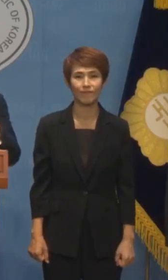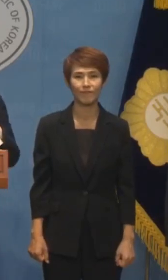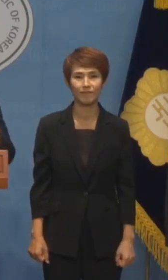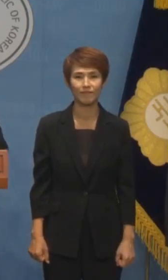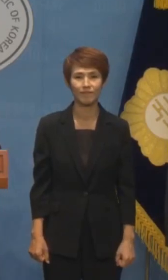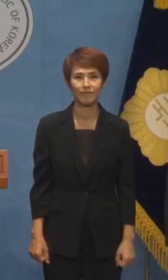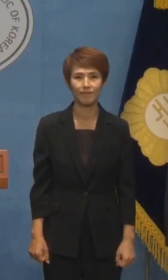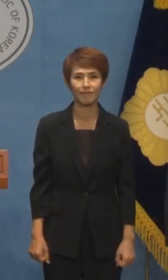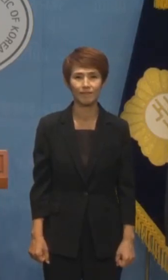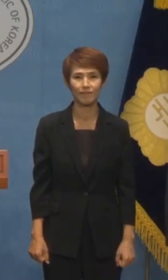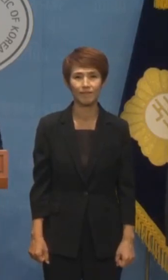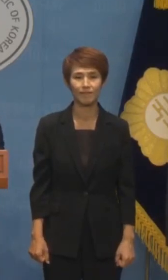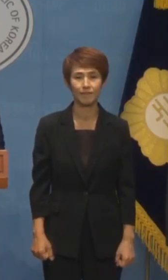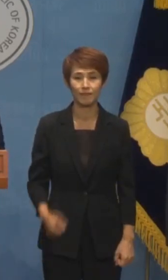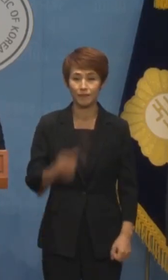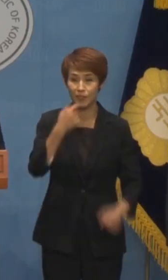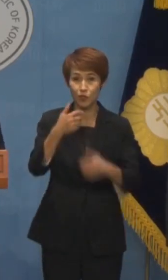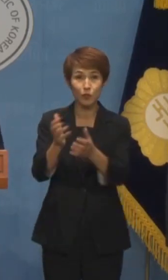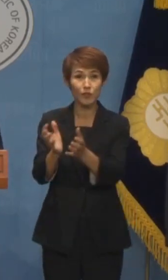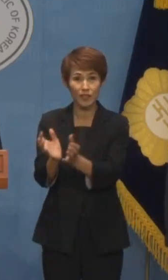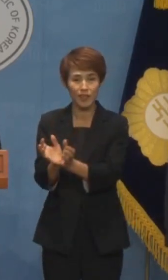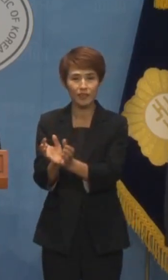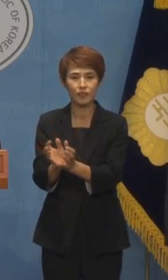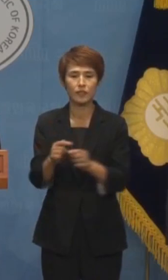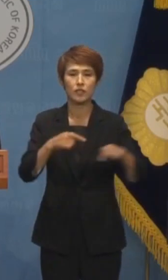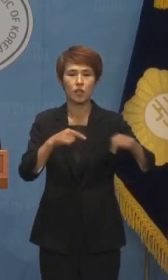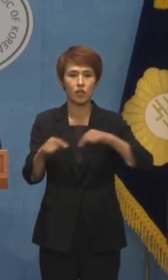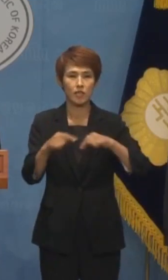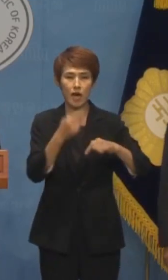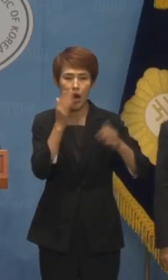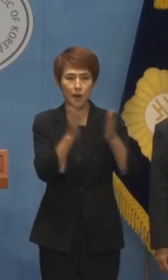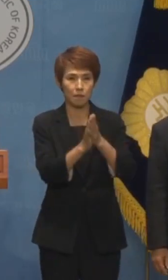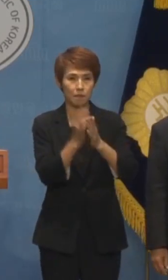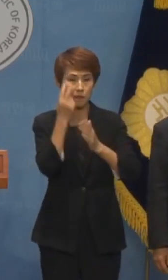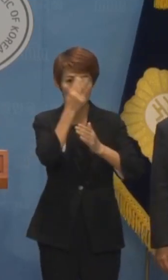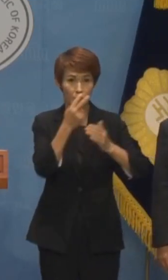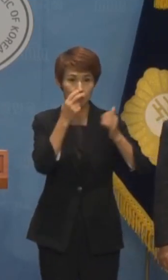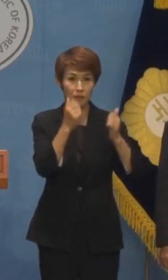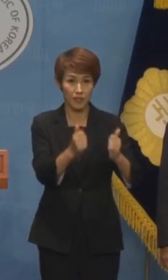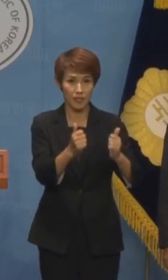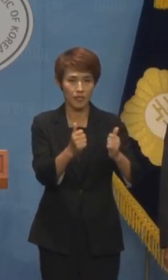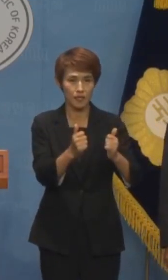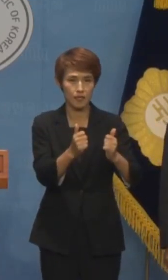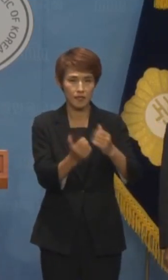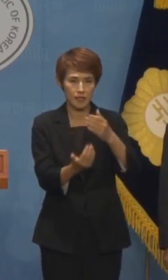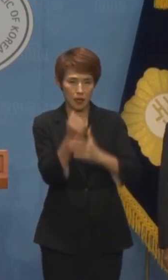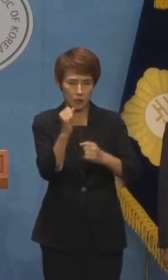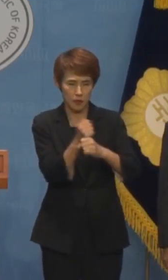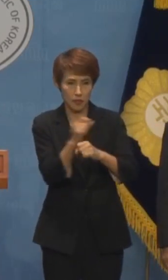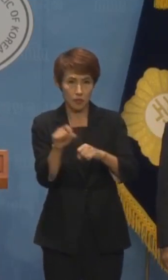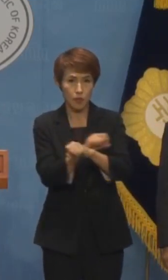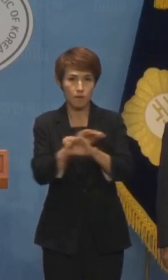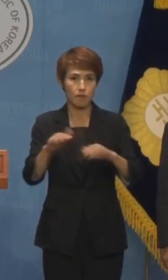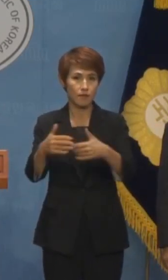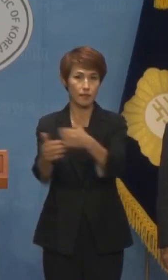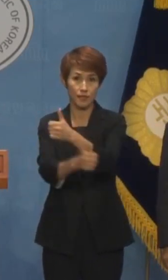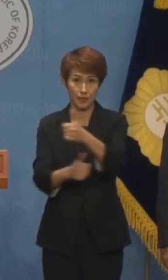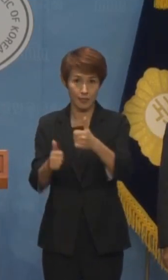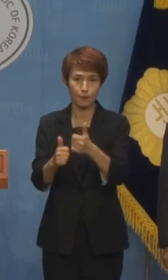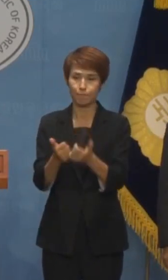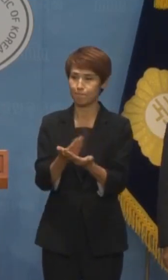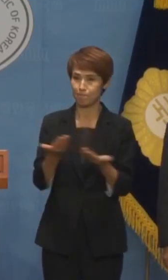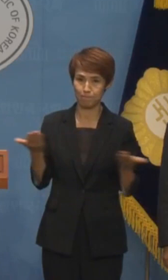예, 민주당 정치검찰 사건 조작 특별대책단 위원님들 함께 기자회견을